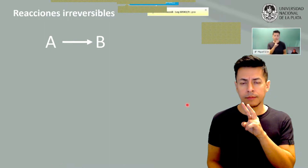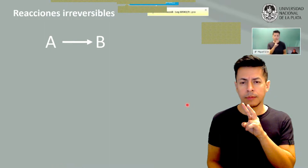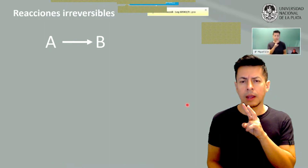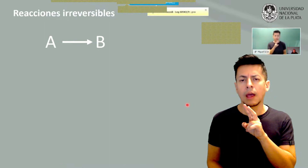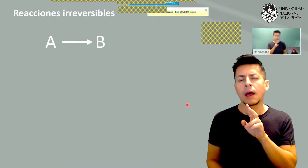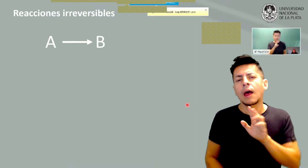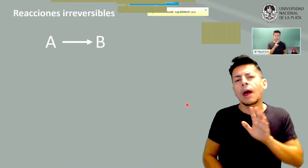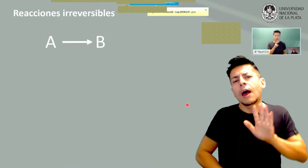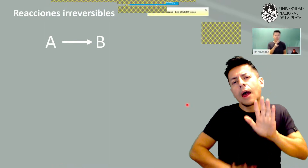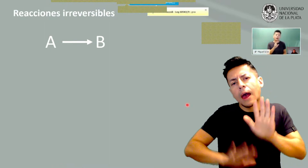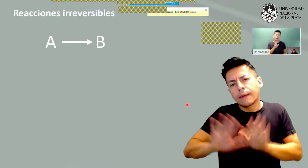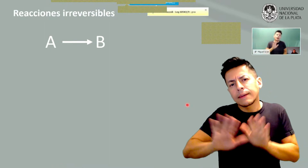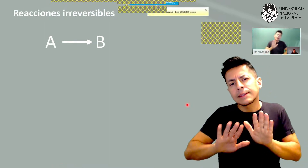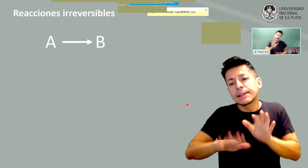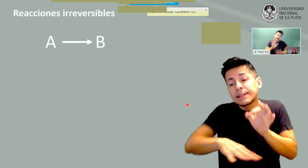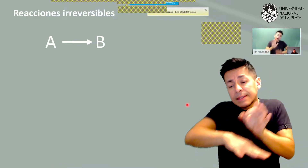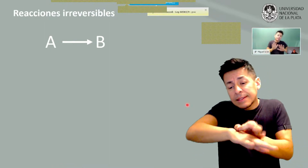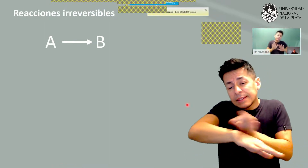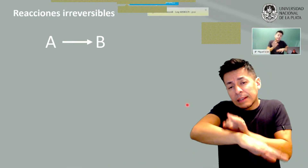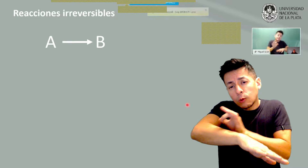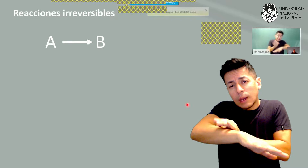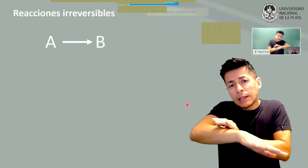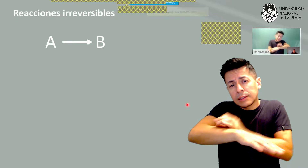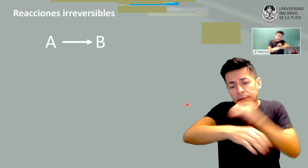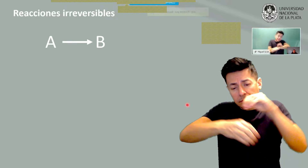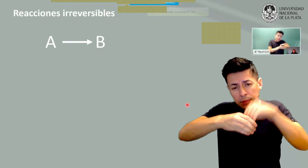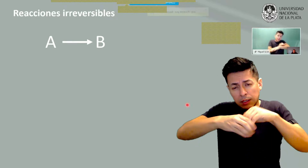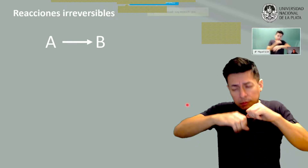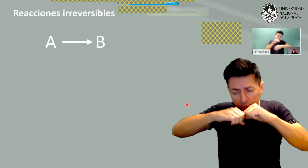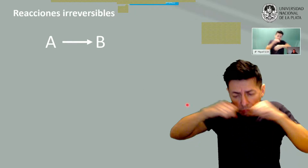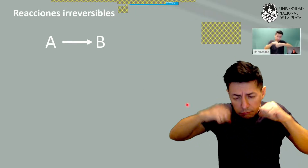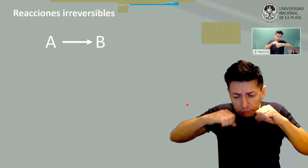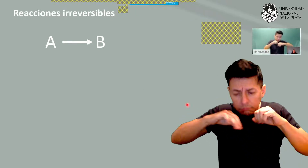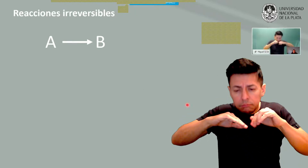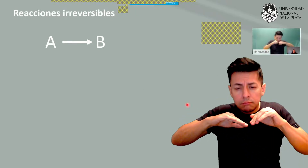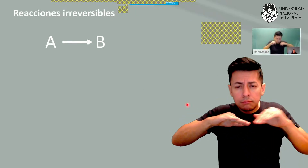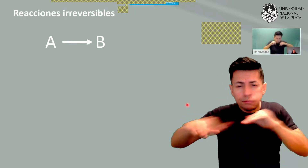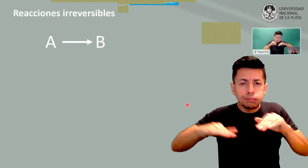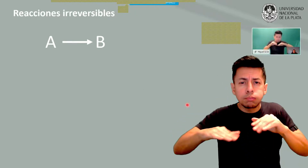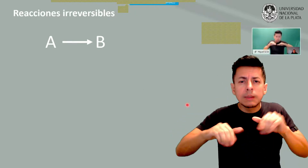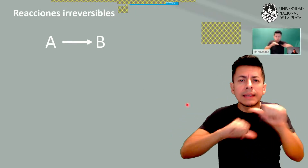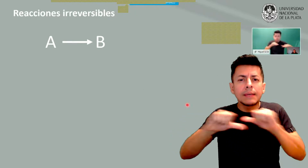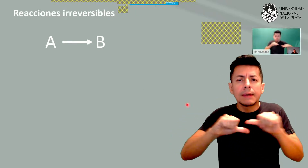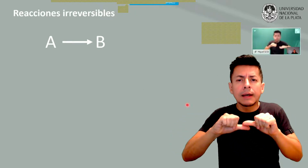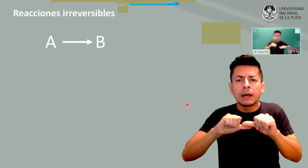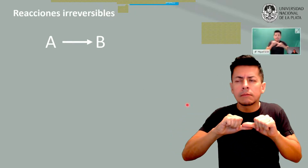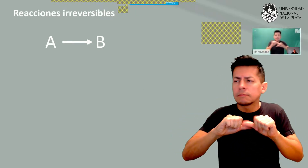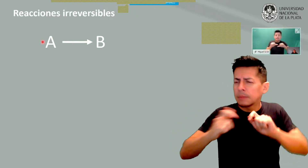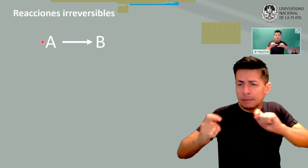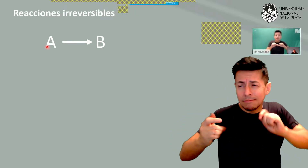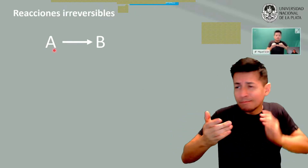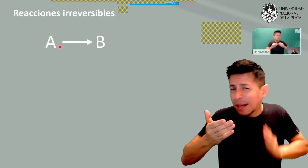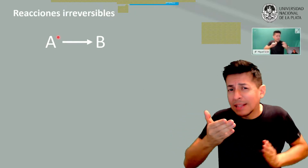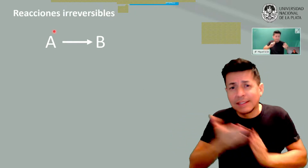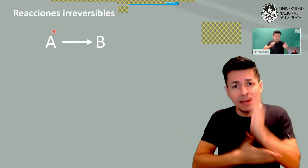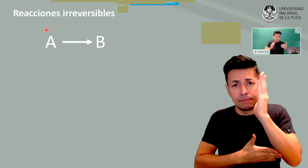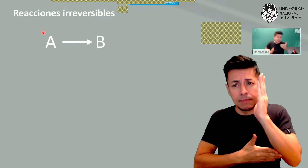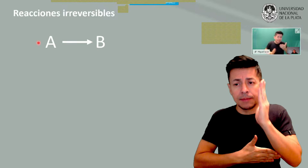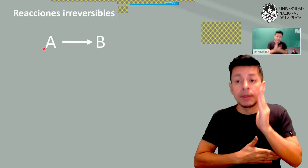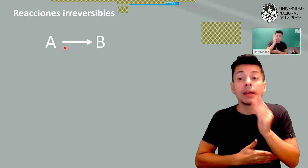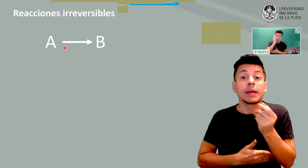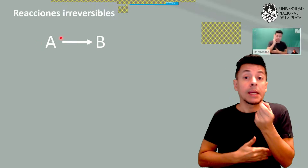en la célula, hay reacciones químicas que son irreversibles. Es decir, una vez que